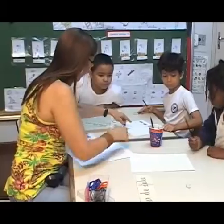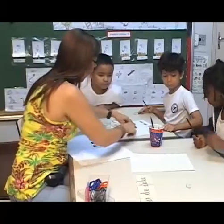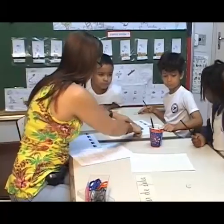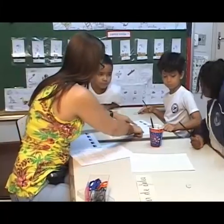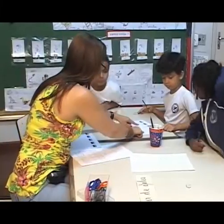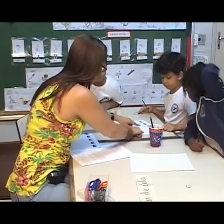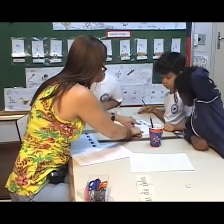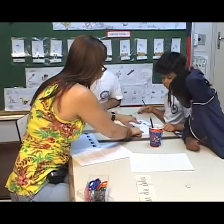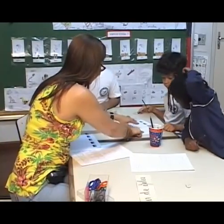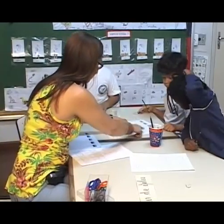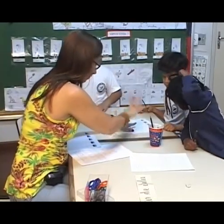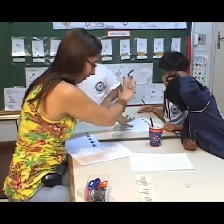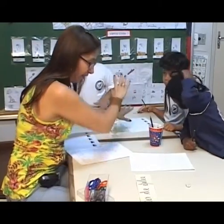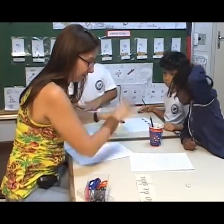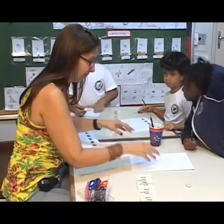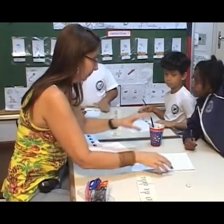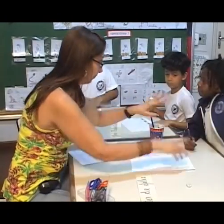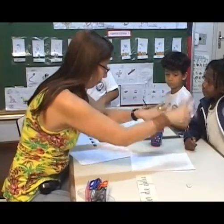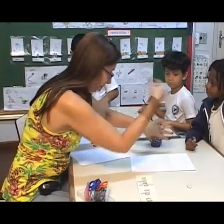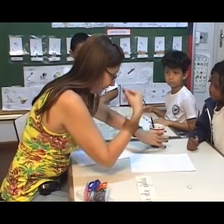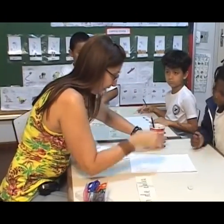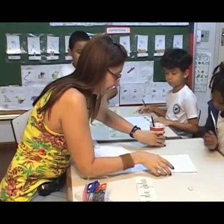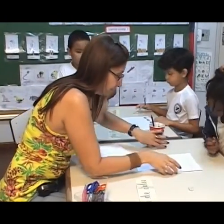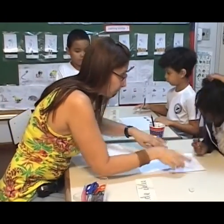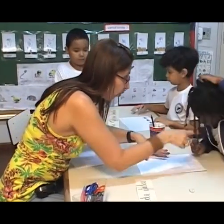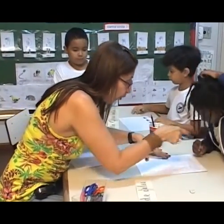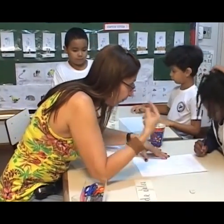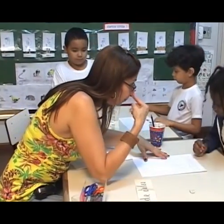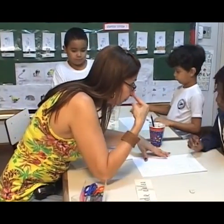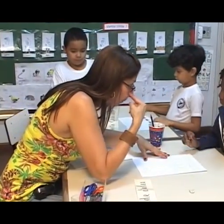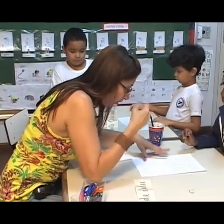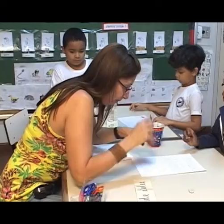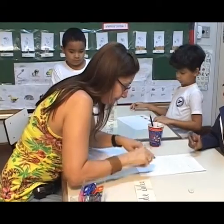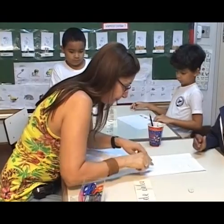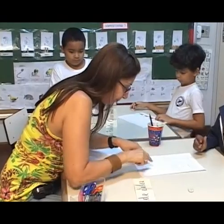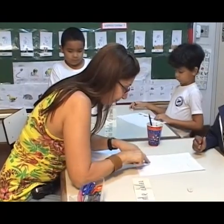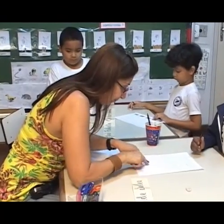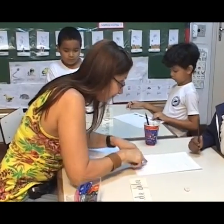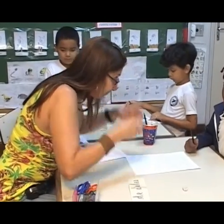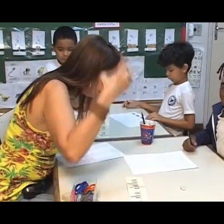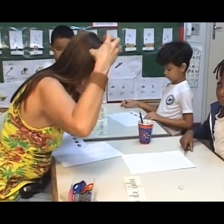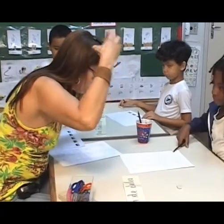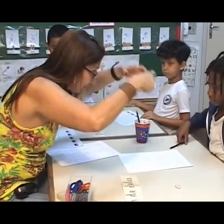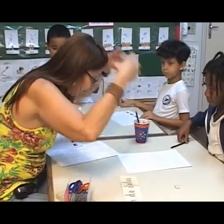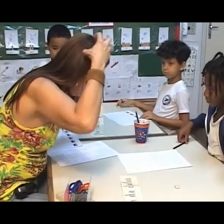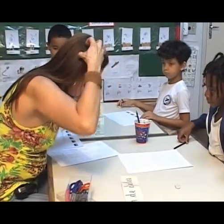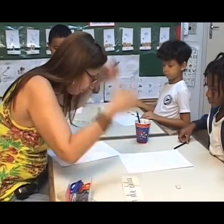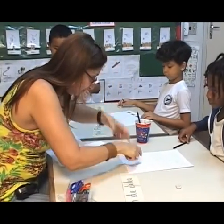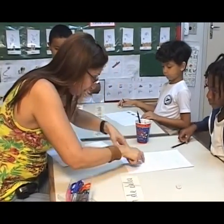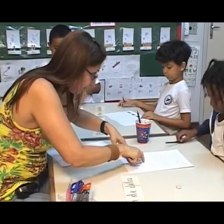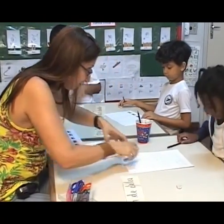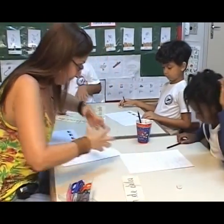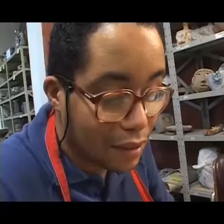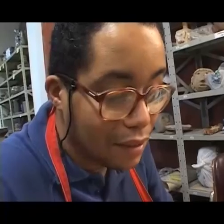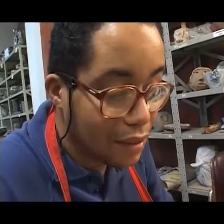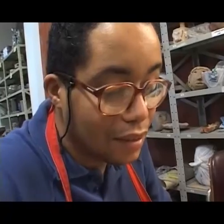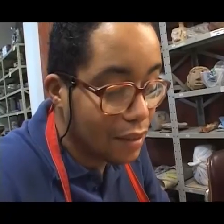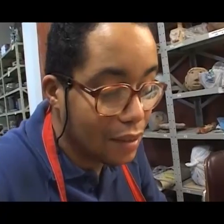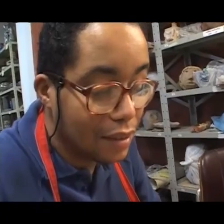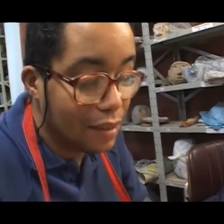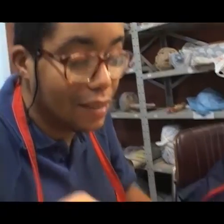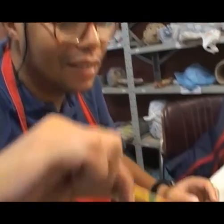se preparem para receber essas crianças para um atendimento adequado, de acordo com as suas